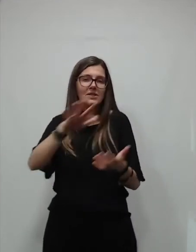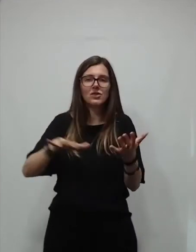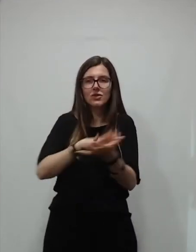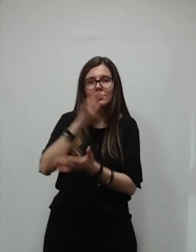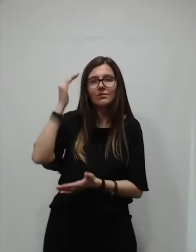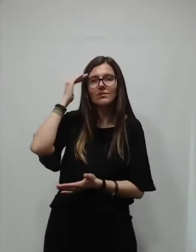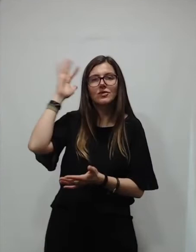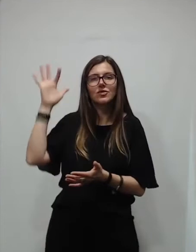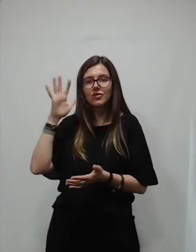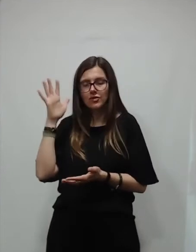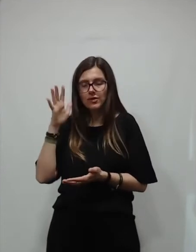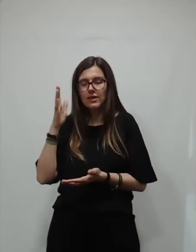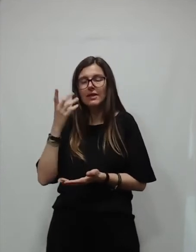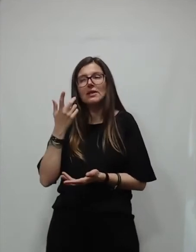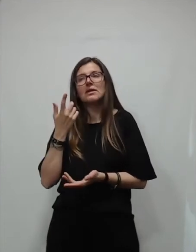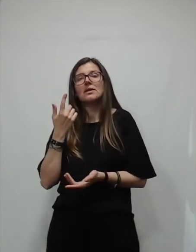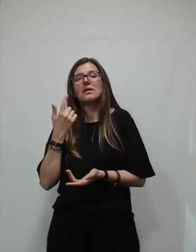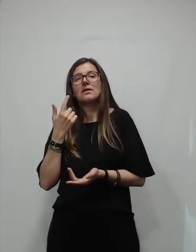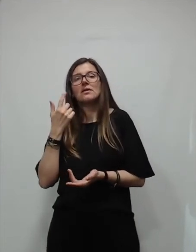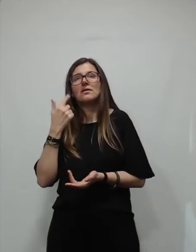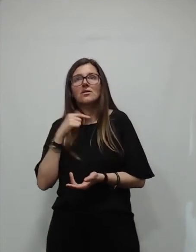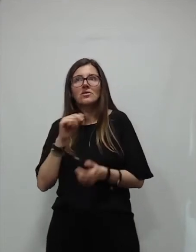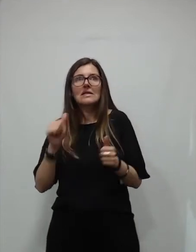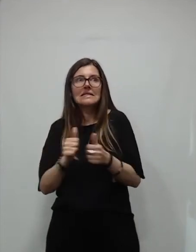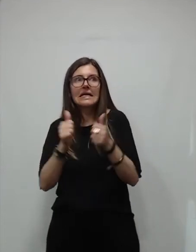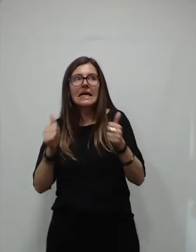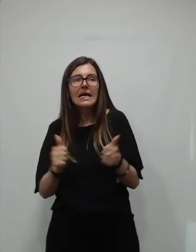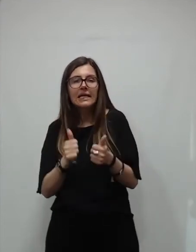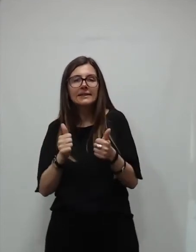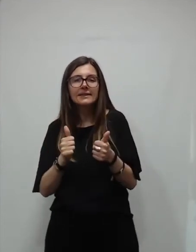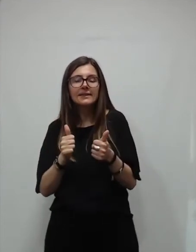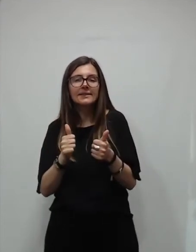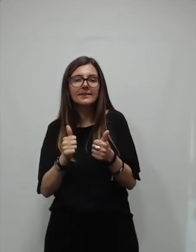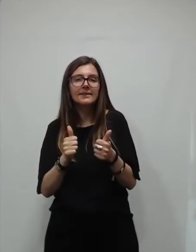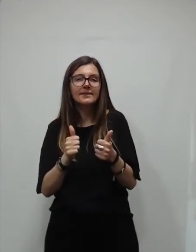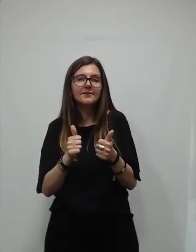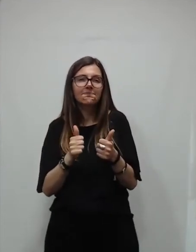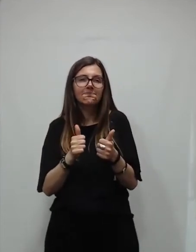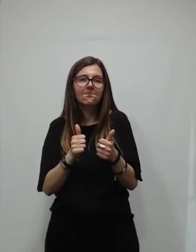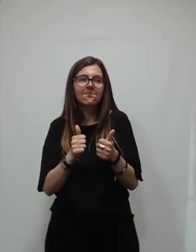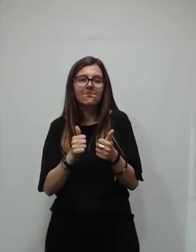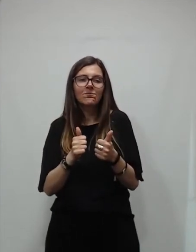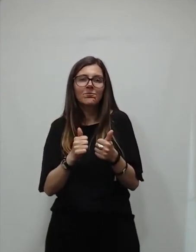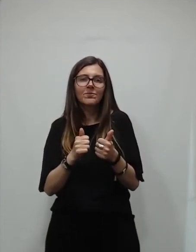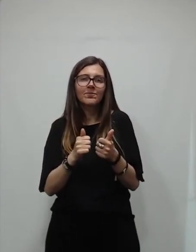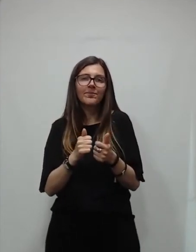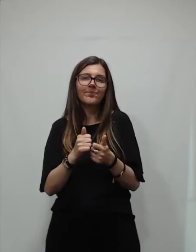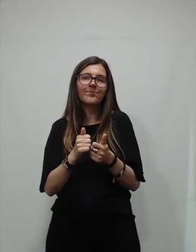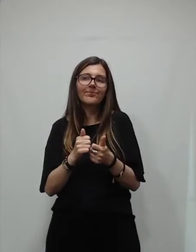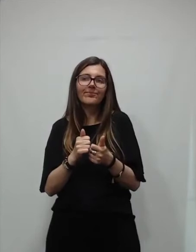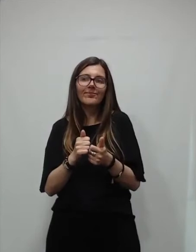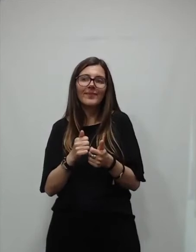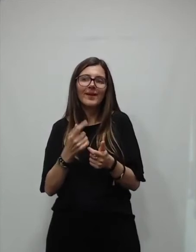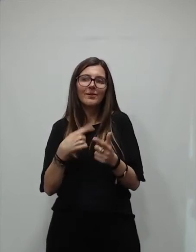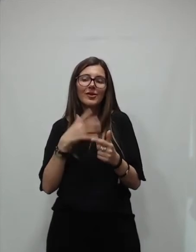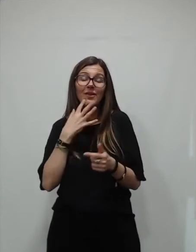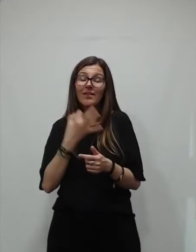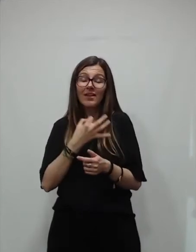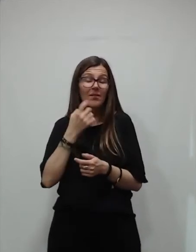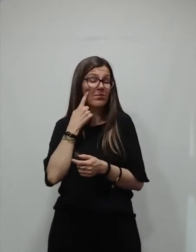una conducta que realmente tengo mucha duda de que haya cometido con conciencia el carácter ilícito de sus